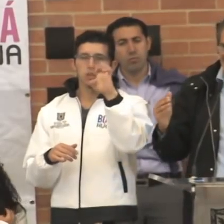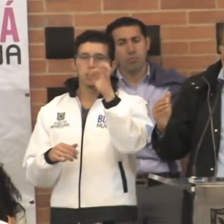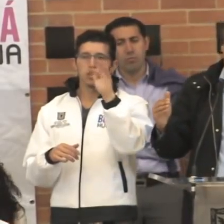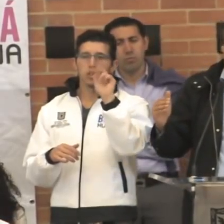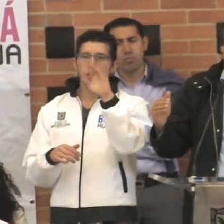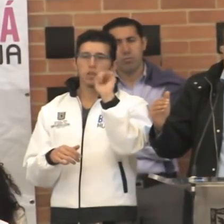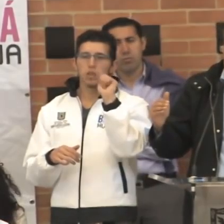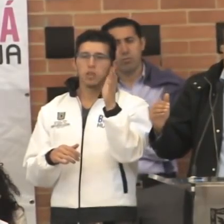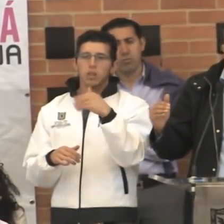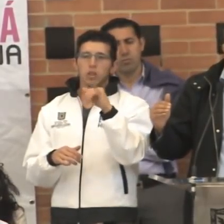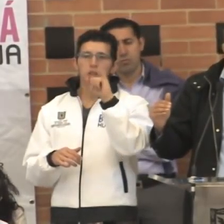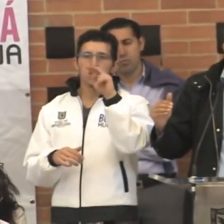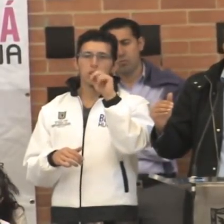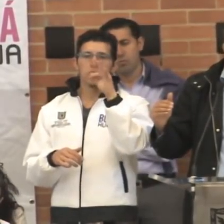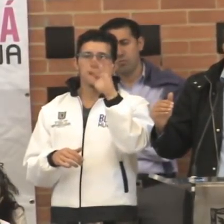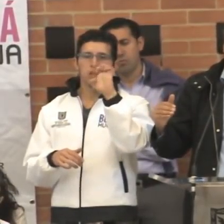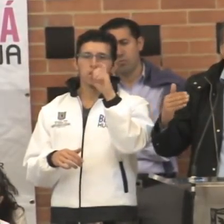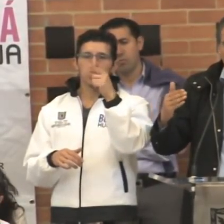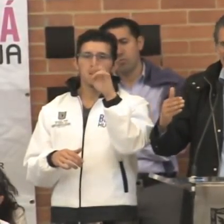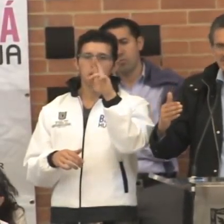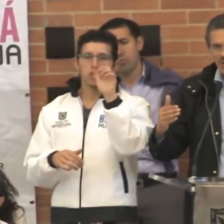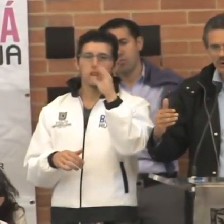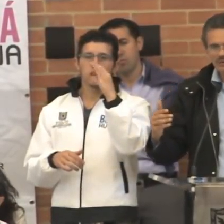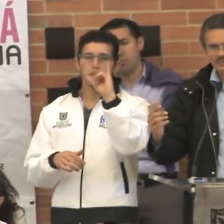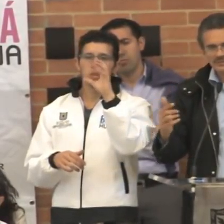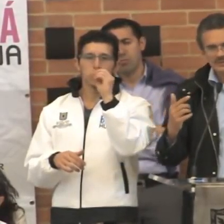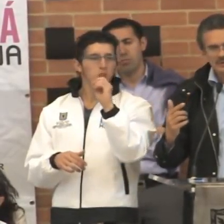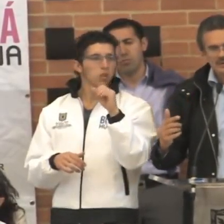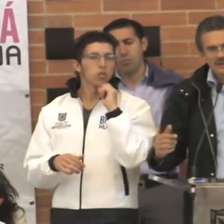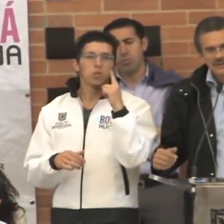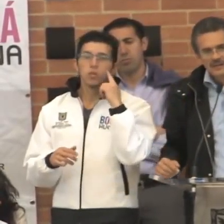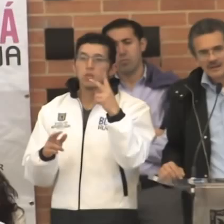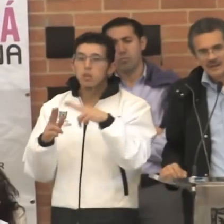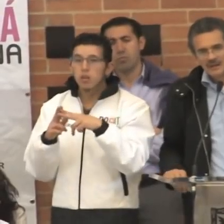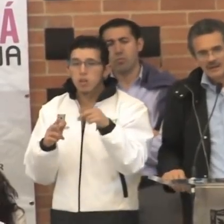para garantizar que ningún niño